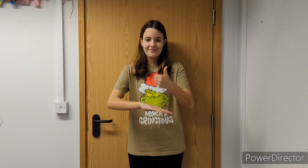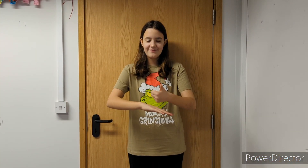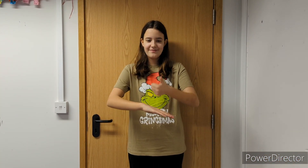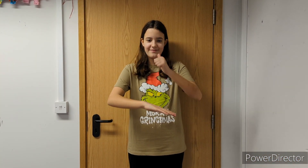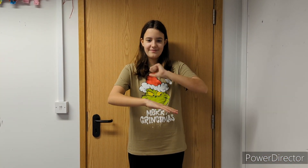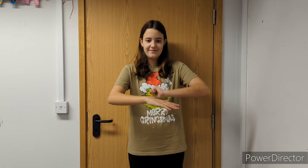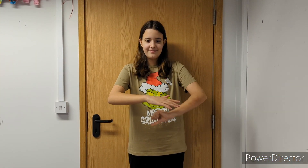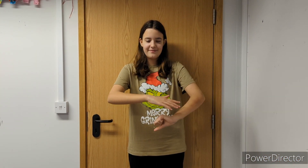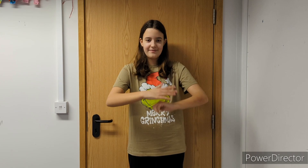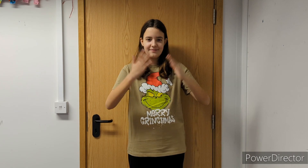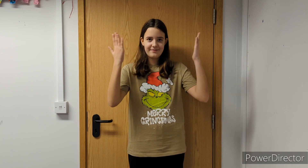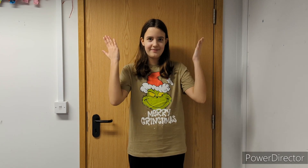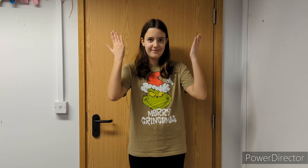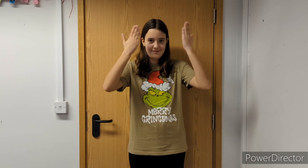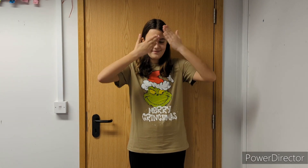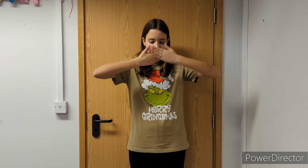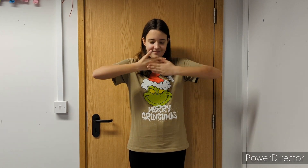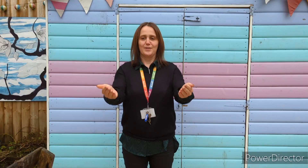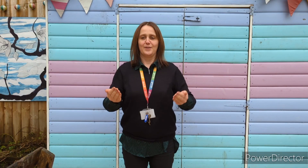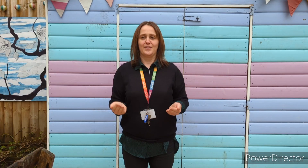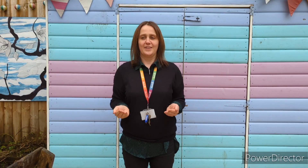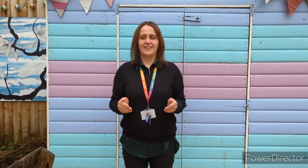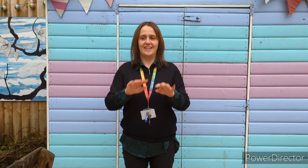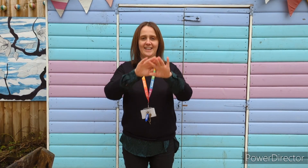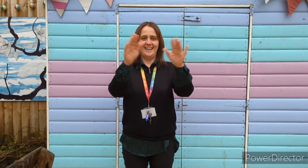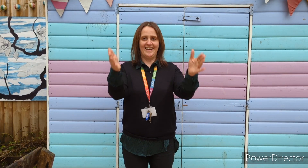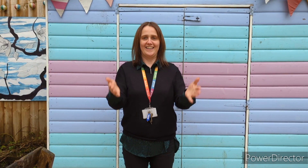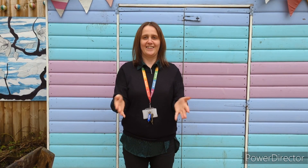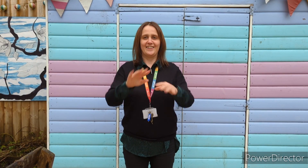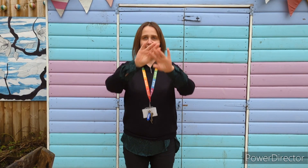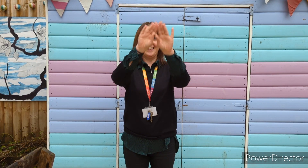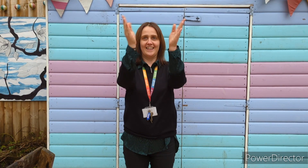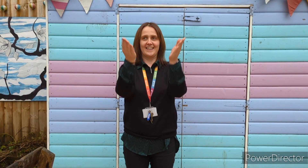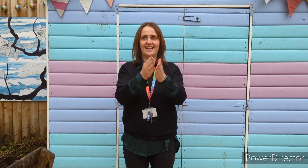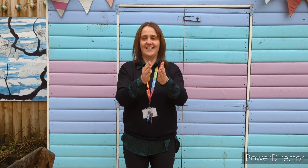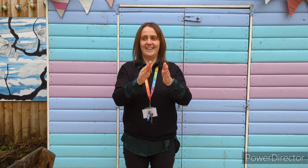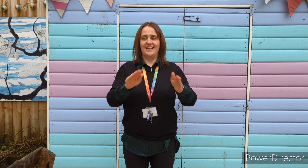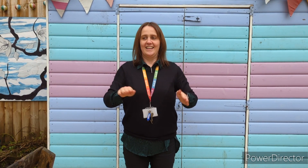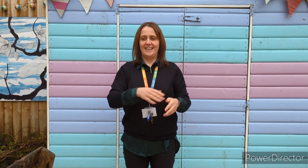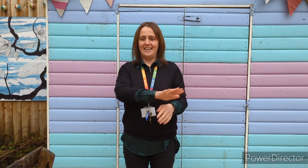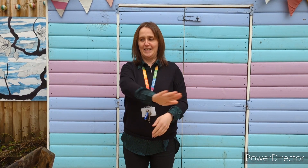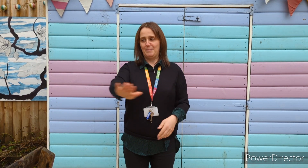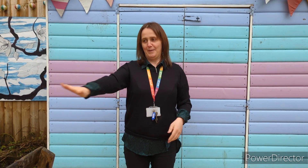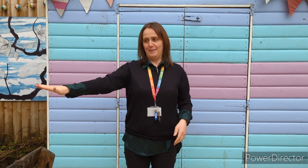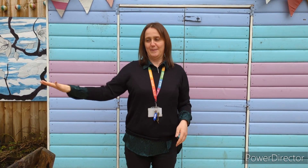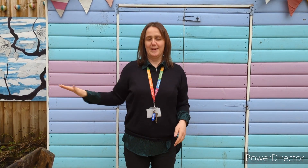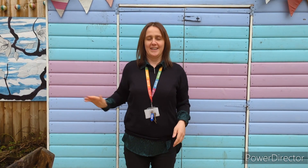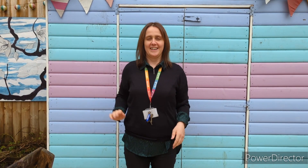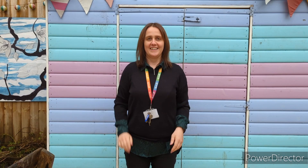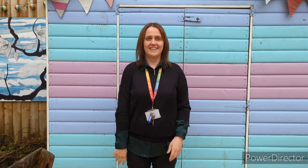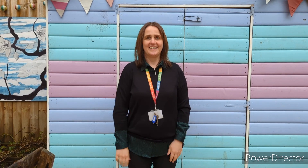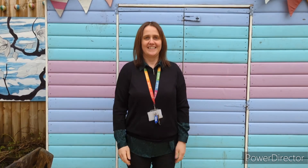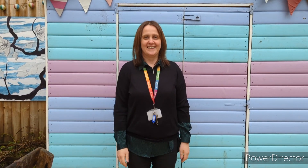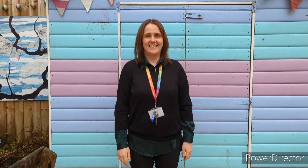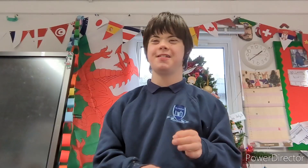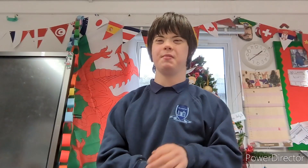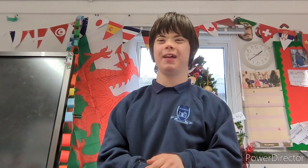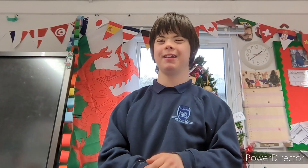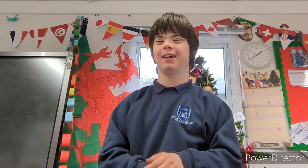nos o'r bai Yn dod â'r gandregu ni'n gîl Dymyn yn